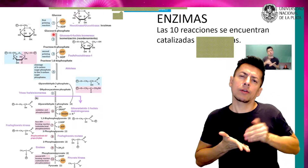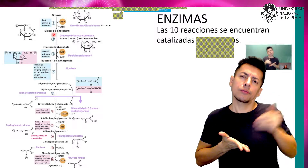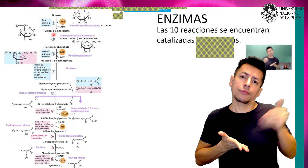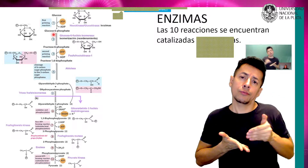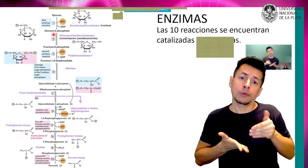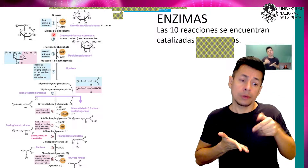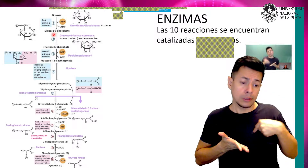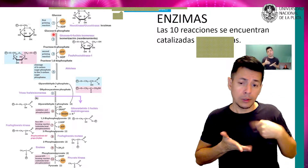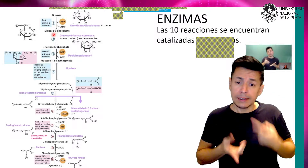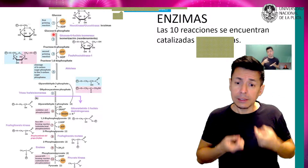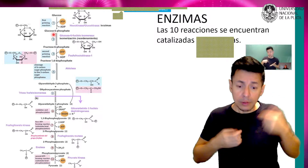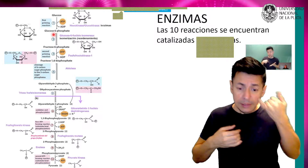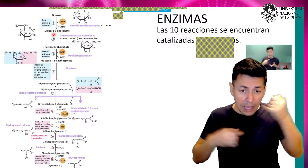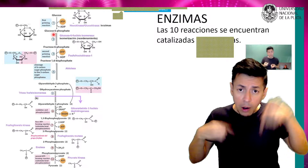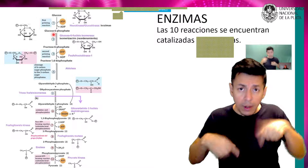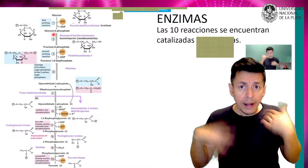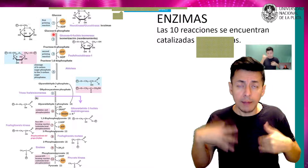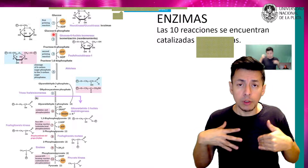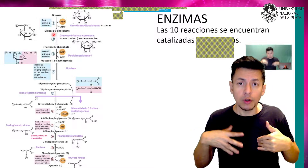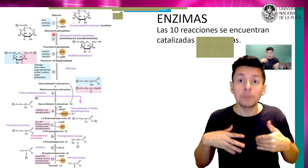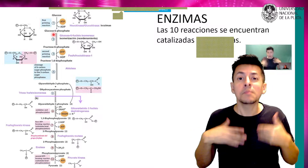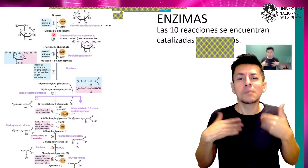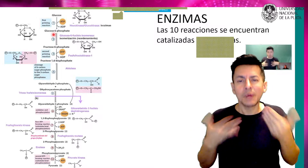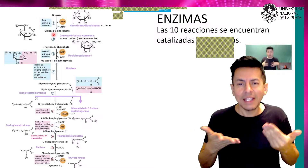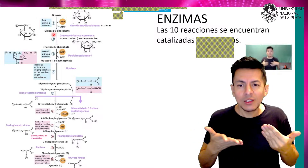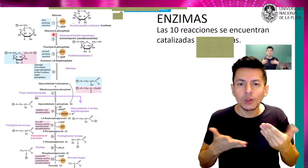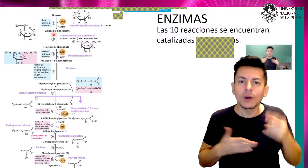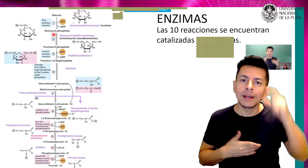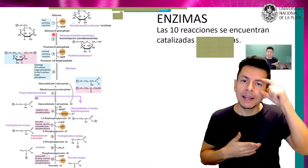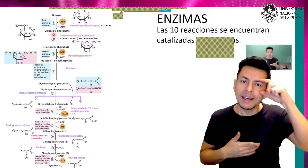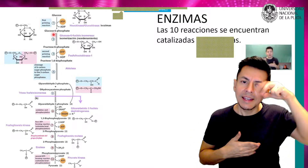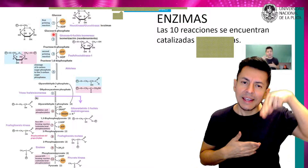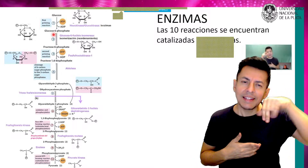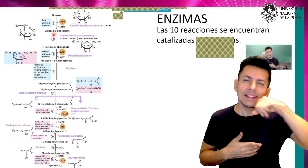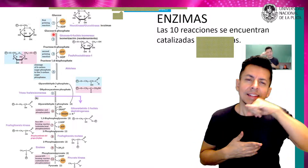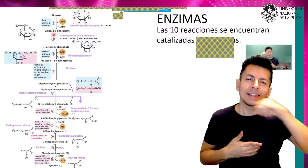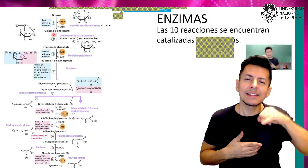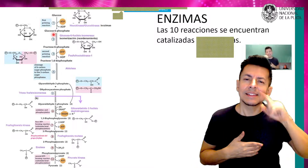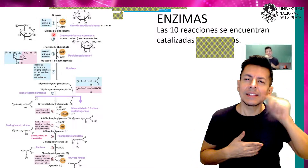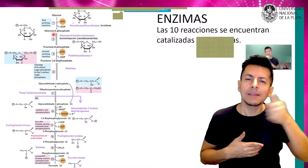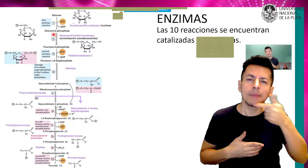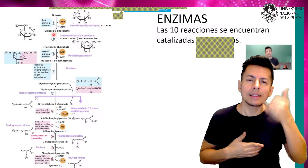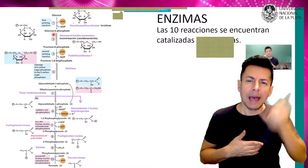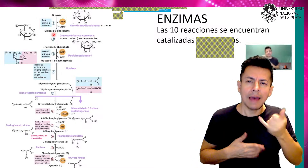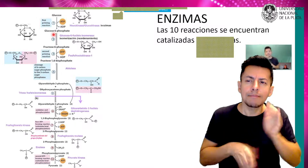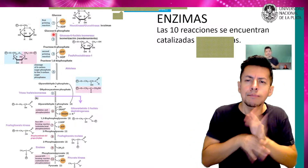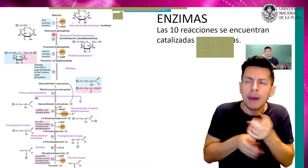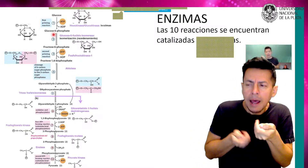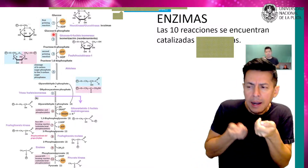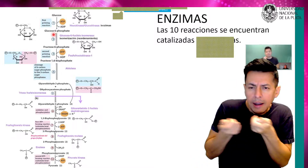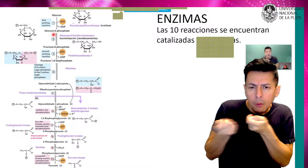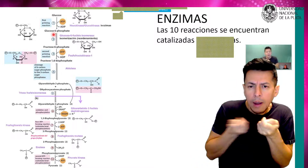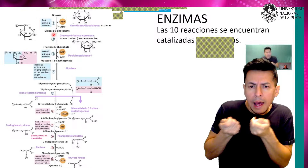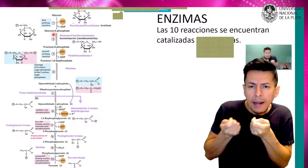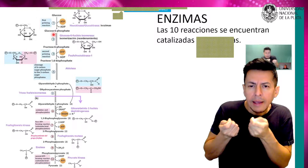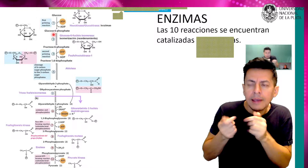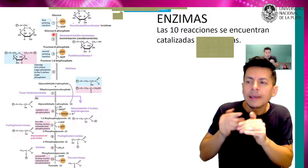con rapidez. Entonces, para eso existen las enzimas, para regular las reacciones químicas y aumentar su